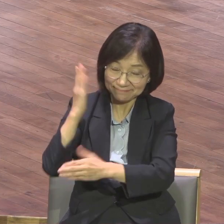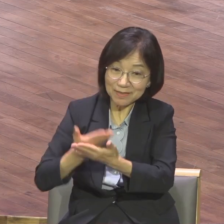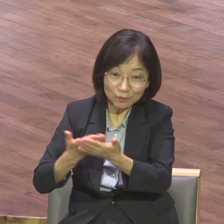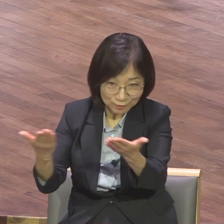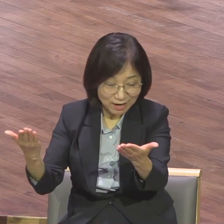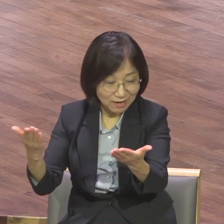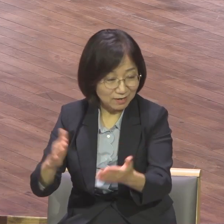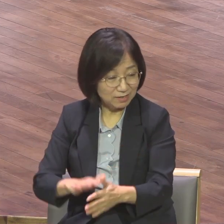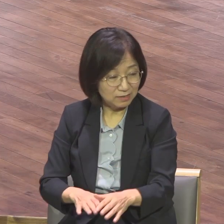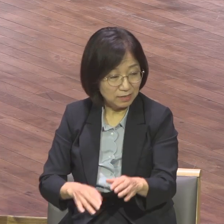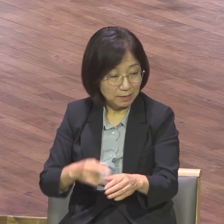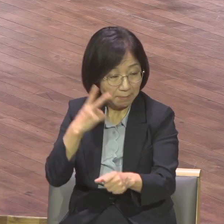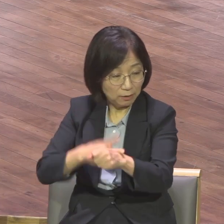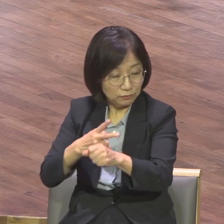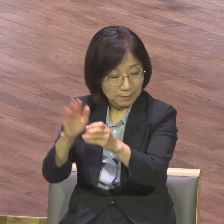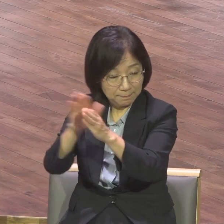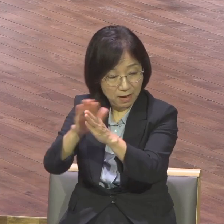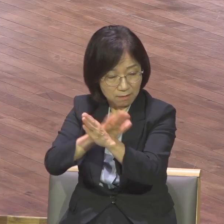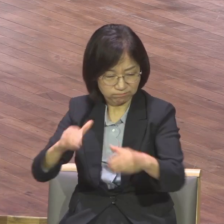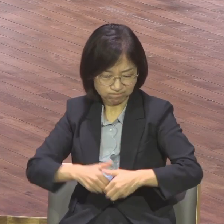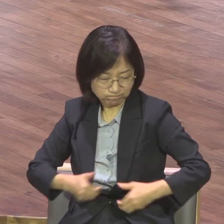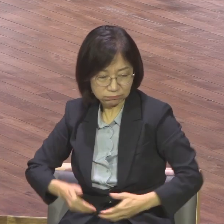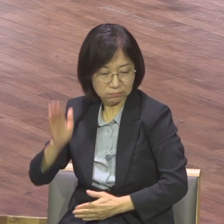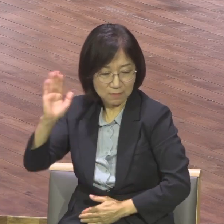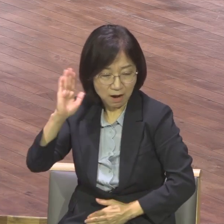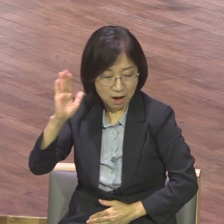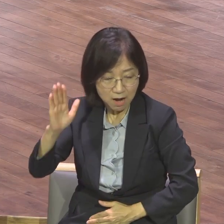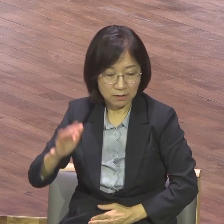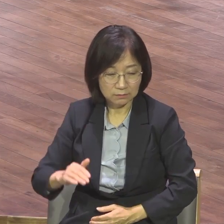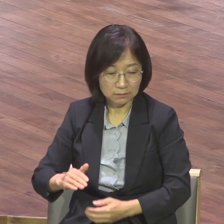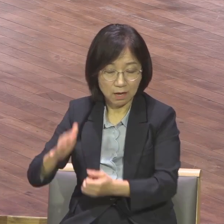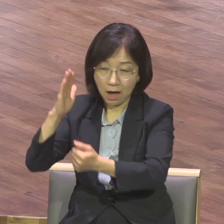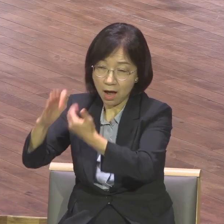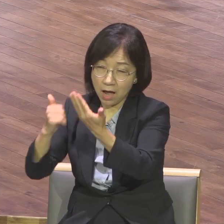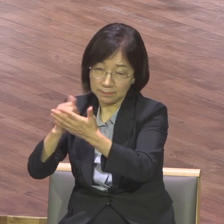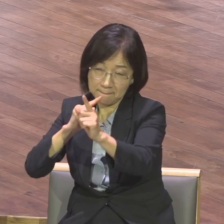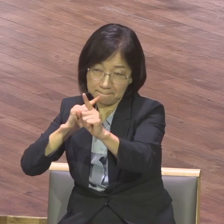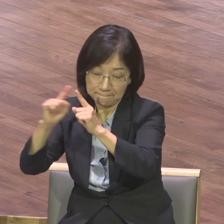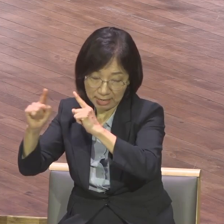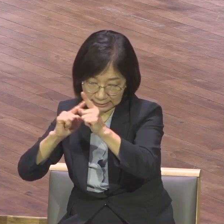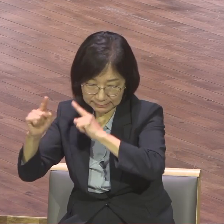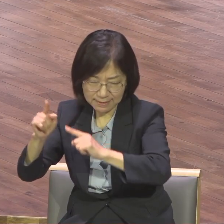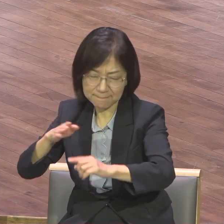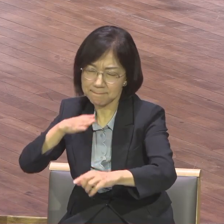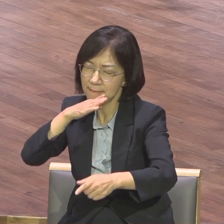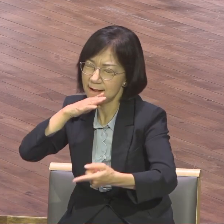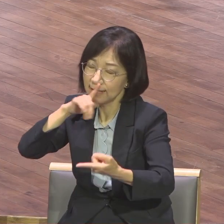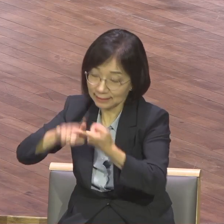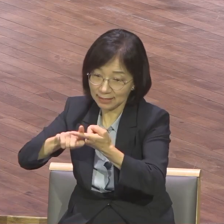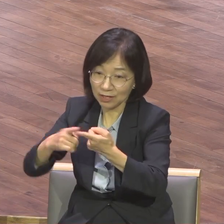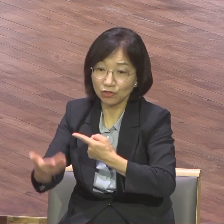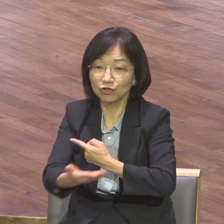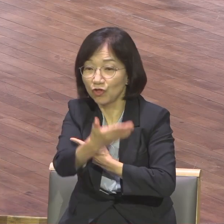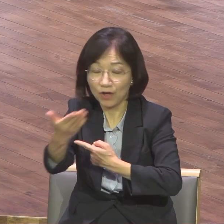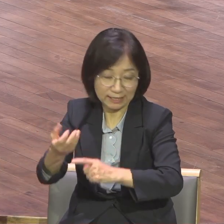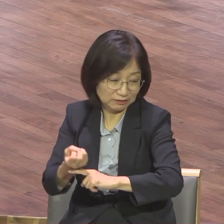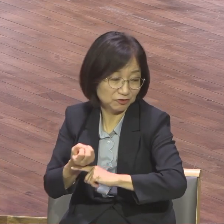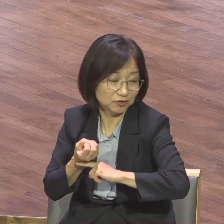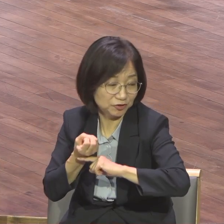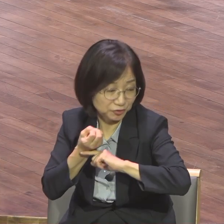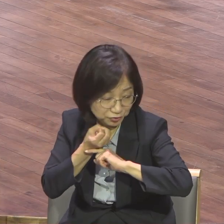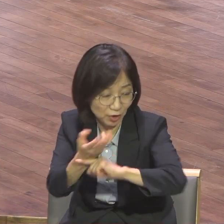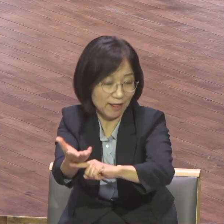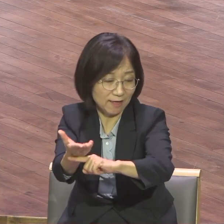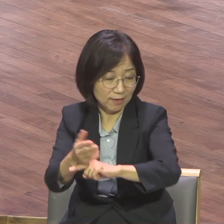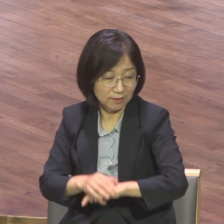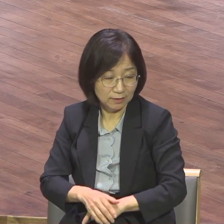바울과 바나바가 담대히 말하여 이르되 하나님의 말씀을 마땅히 먼저 너에게 전할 것이로되